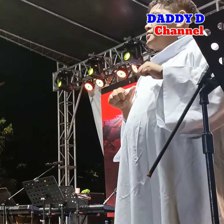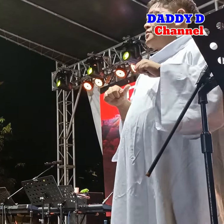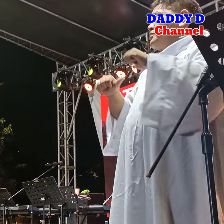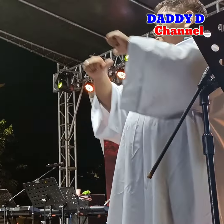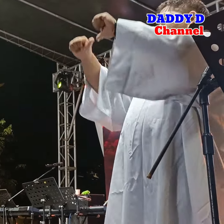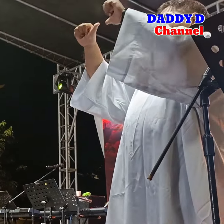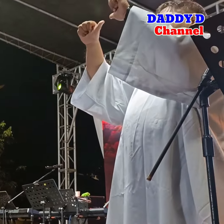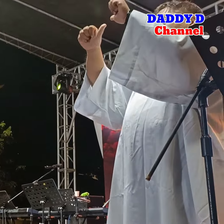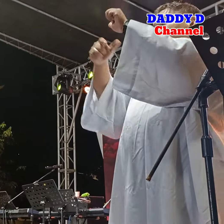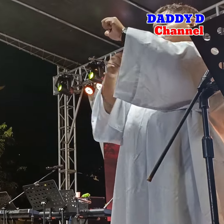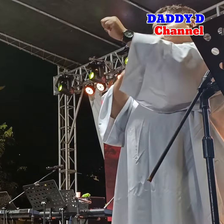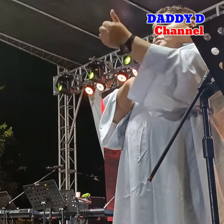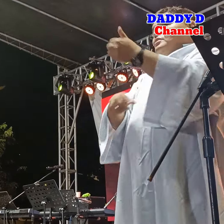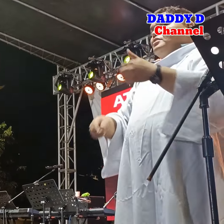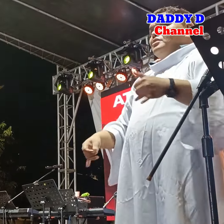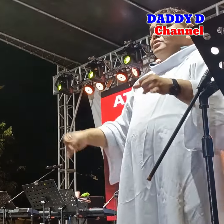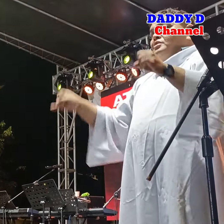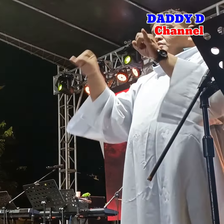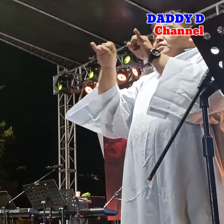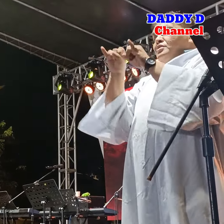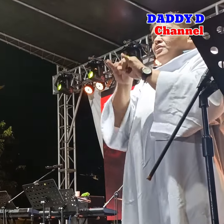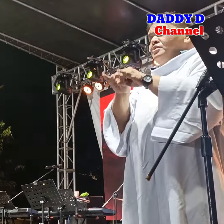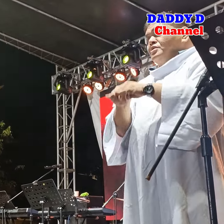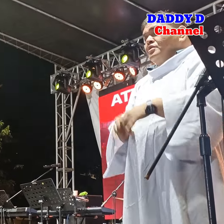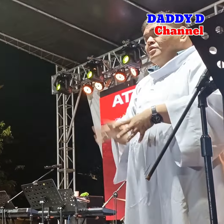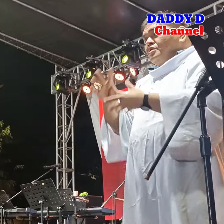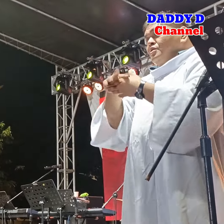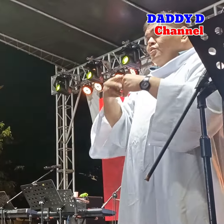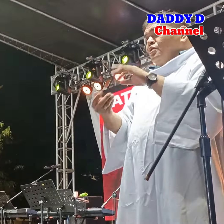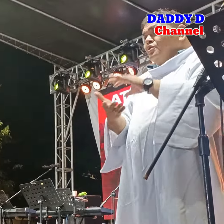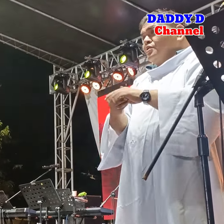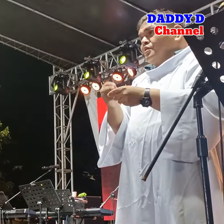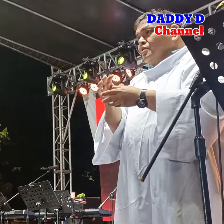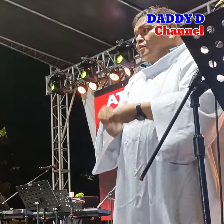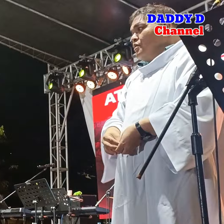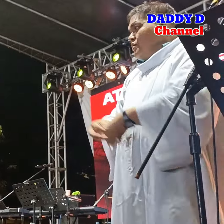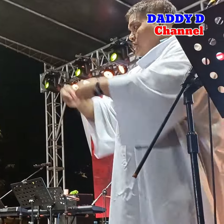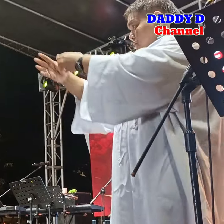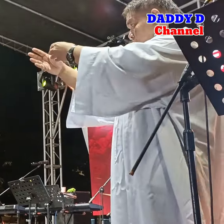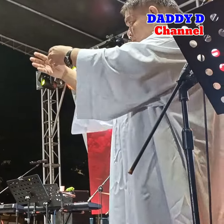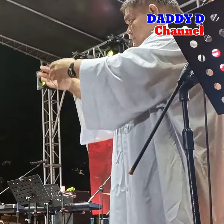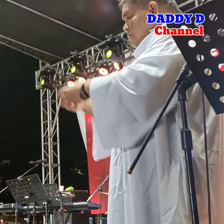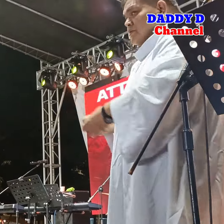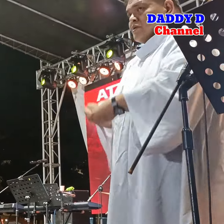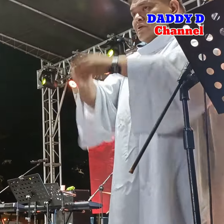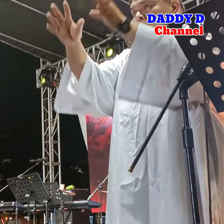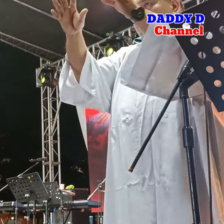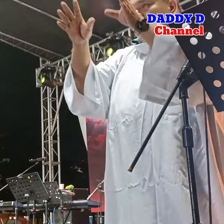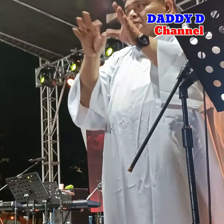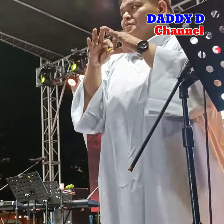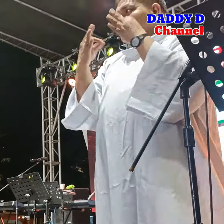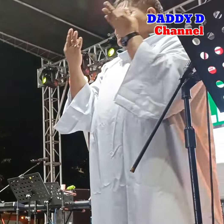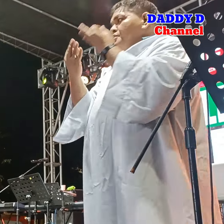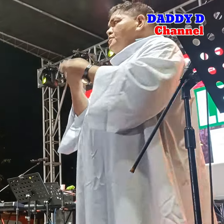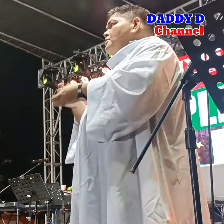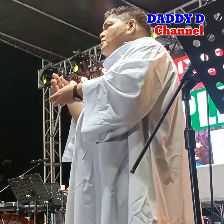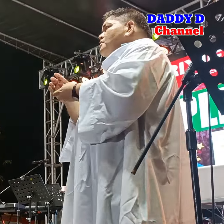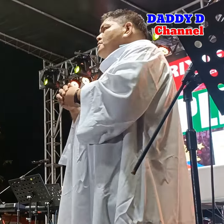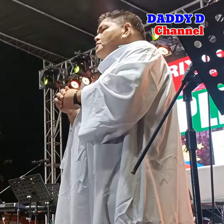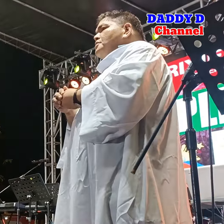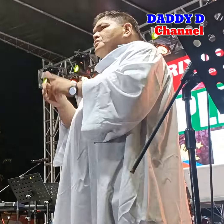natin ito. Kailangan ikwento natin sa mga kapatid, kamag-anak,